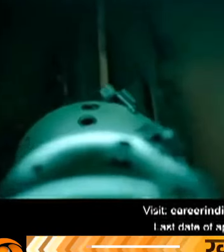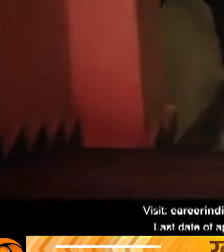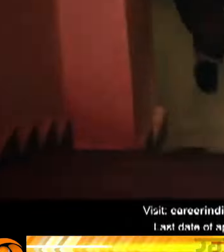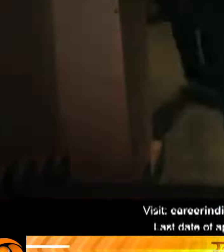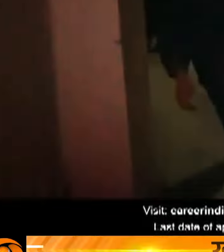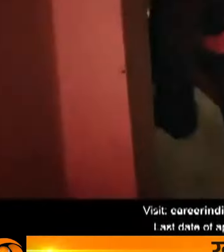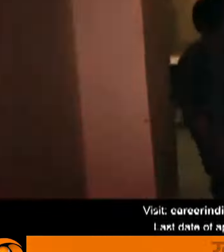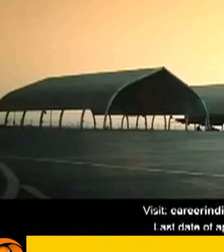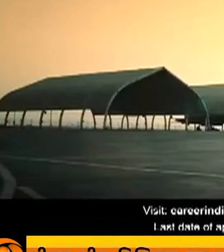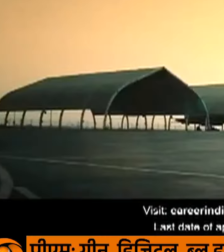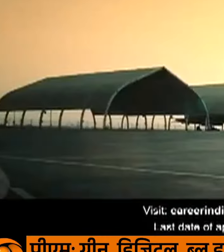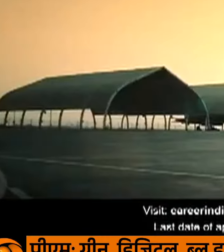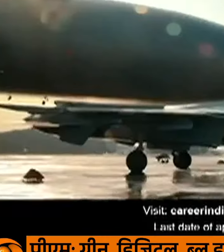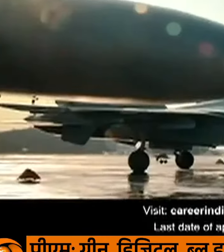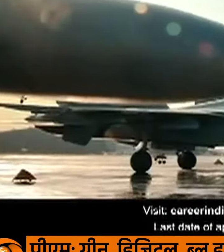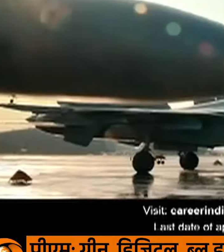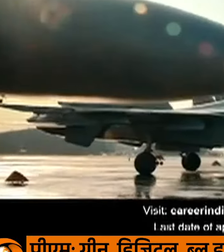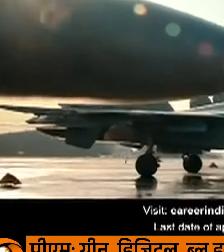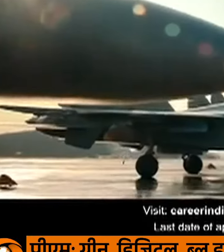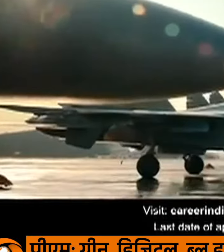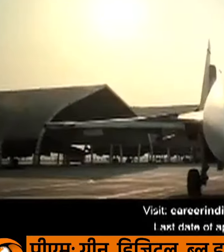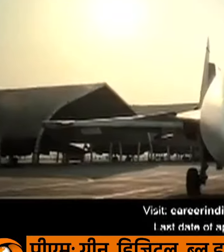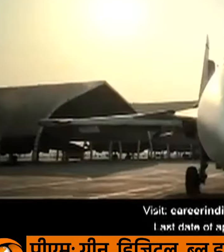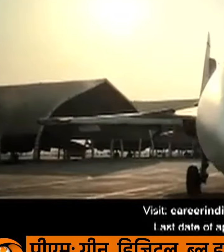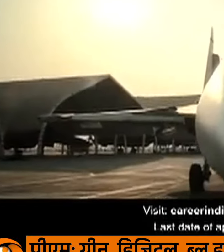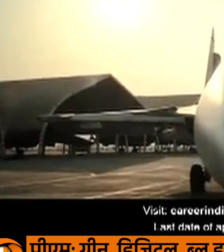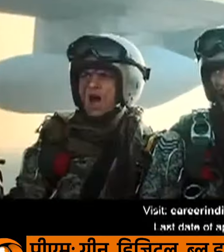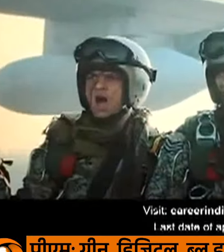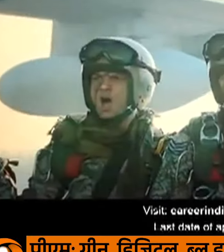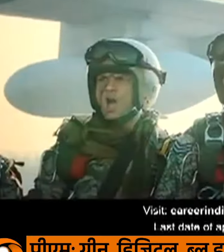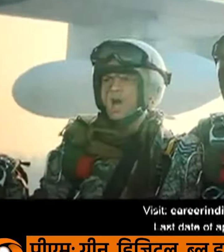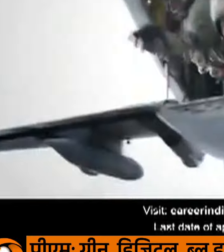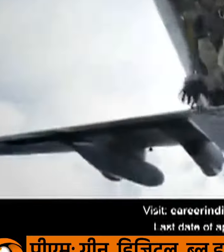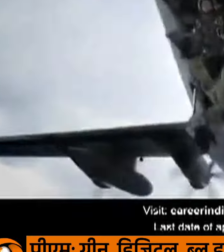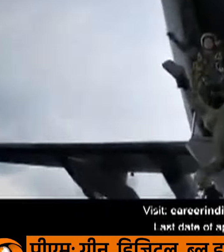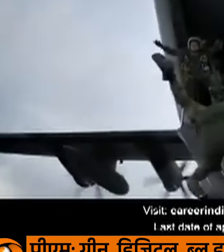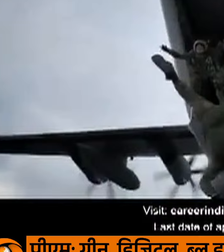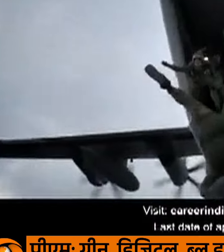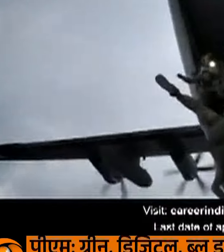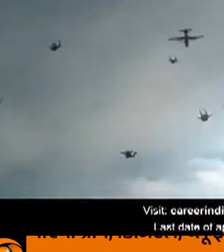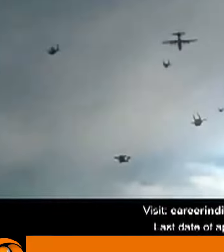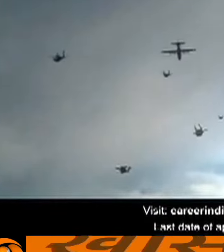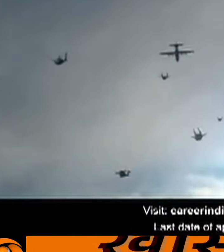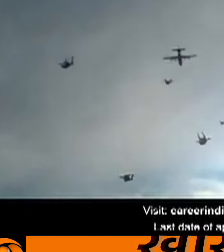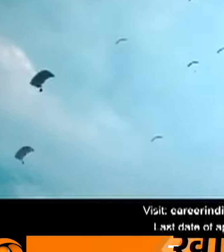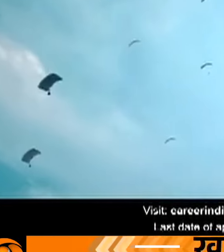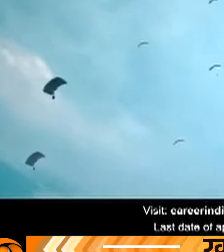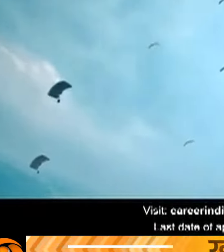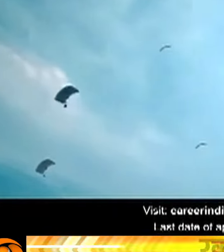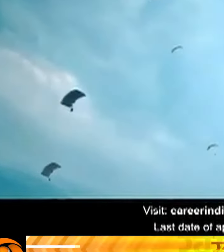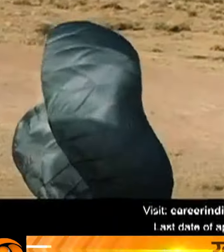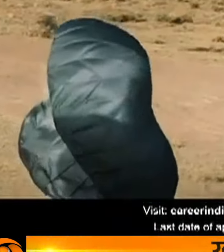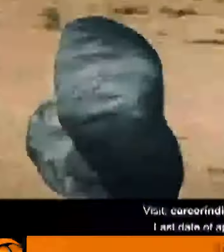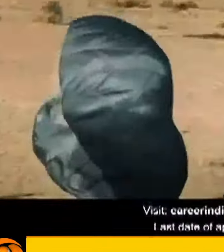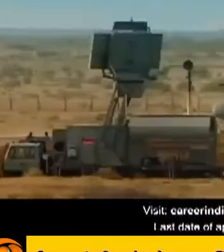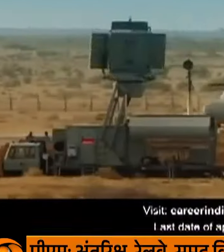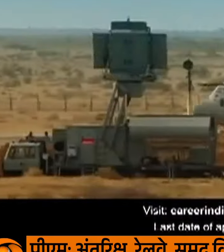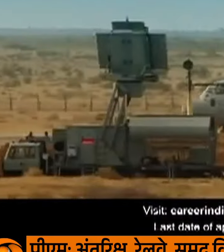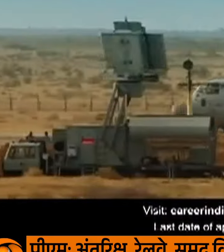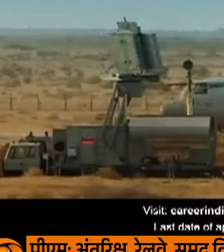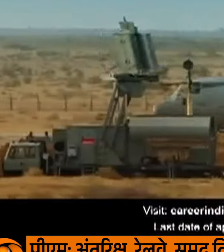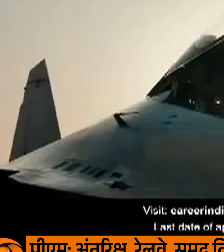यू ट्रेन लाइक इट इ द रियल थिंग बिकॉज वन डे एट सेकंड नोटिस इट विल बी वन डे